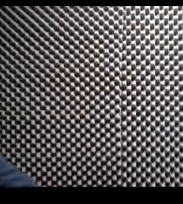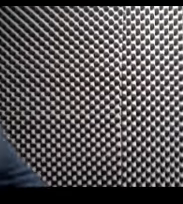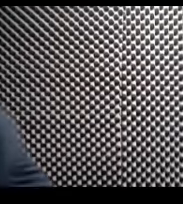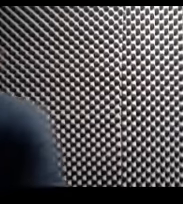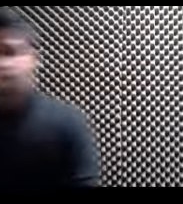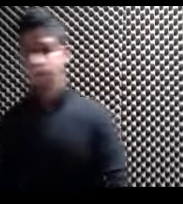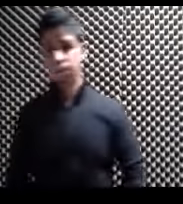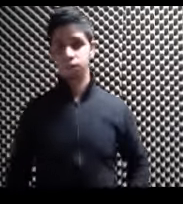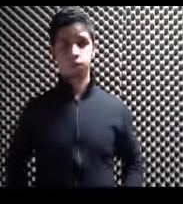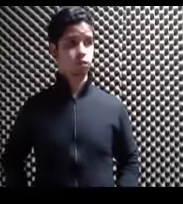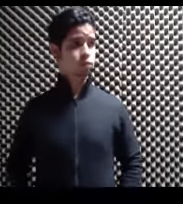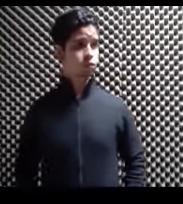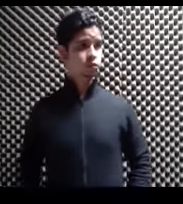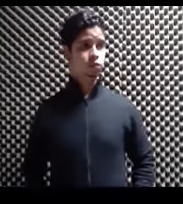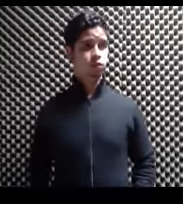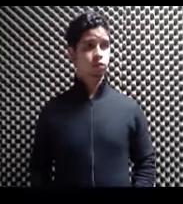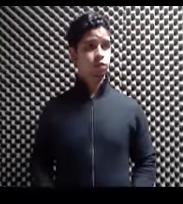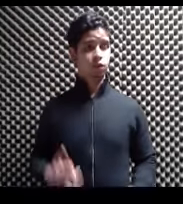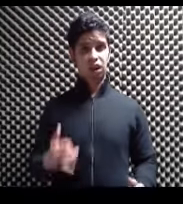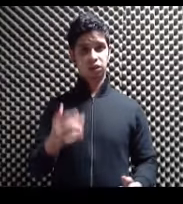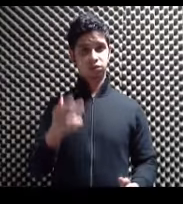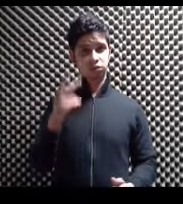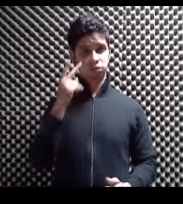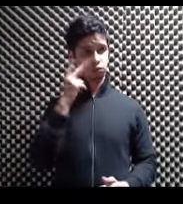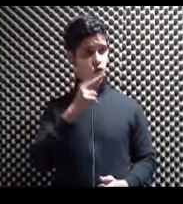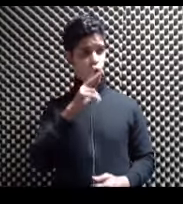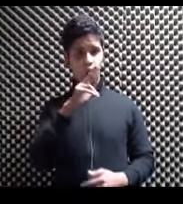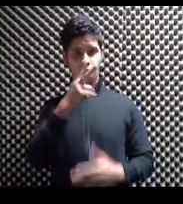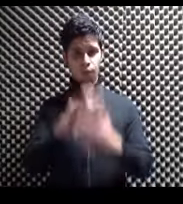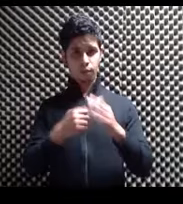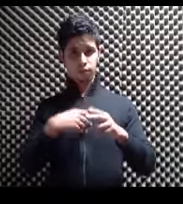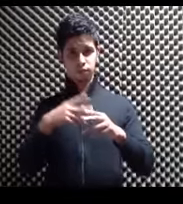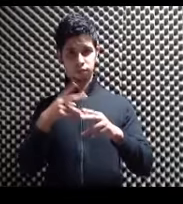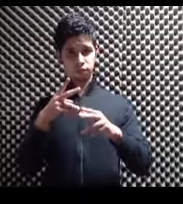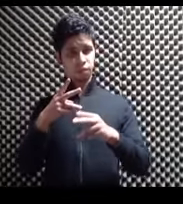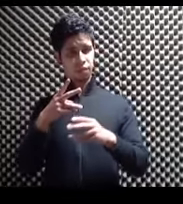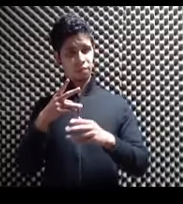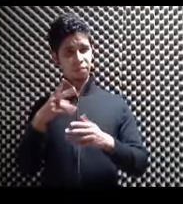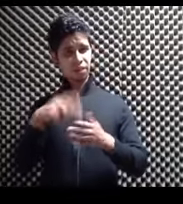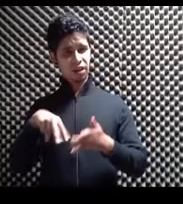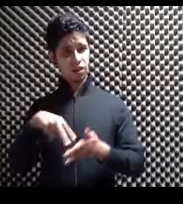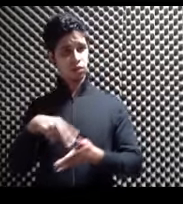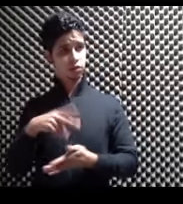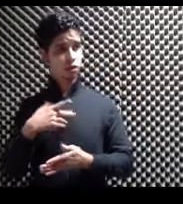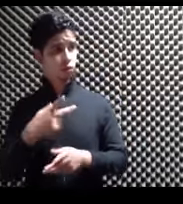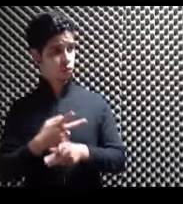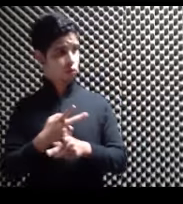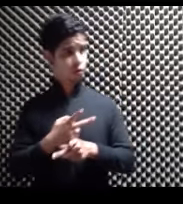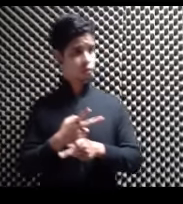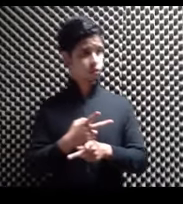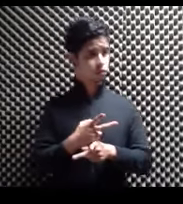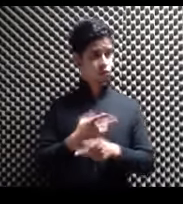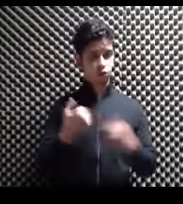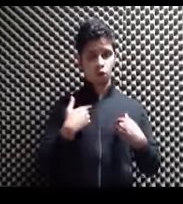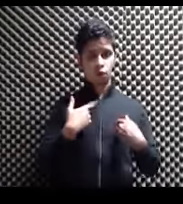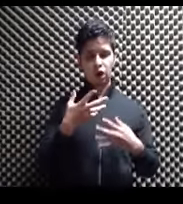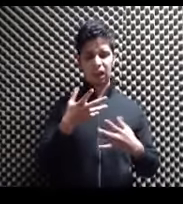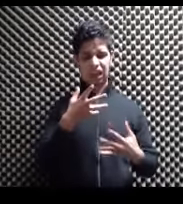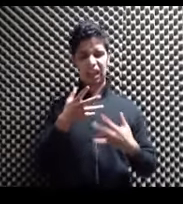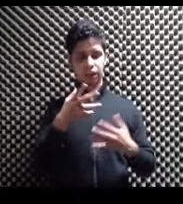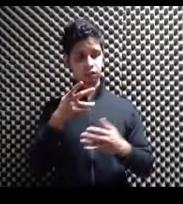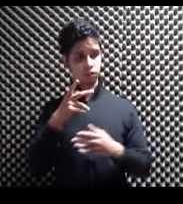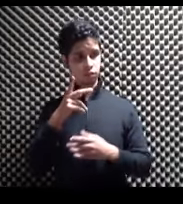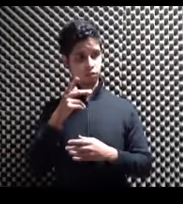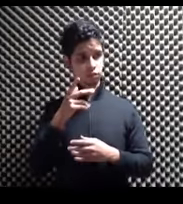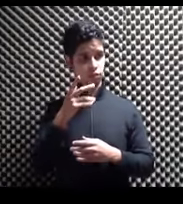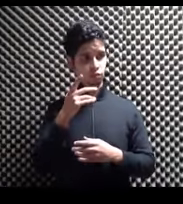Ay, virgen, estos dos bailando. Bailando. Ten cuidado que estás hablando. Yo tengo como un... Sí, por eso, porque tú tienes como José,